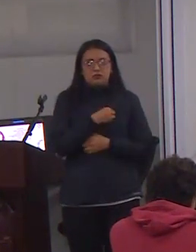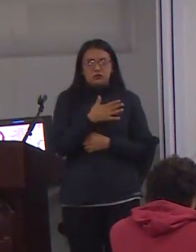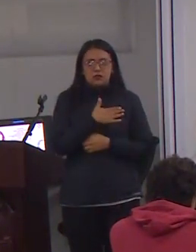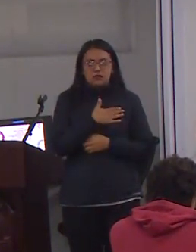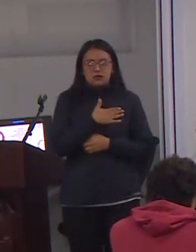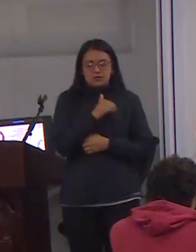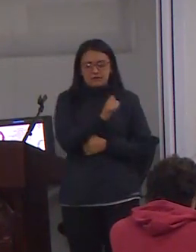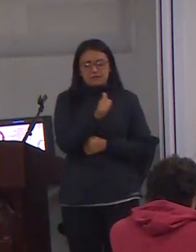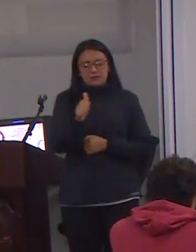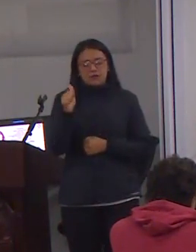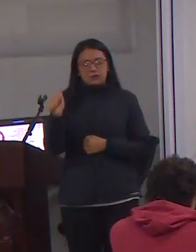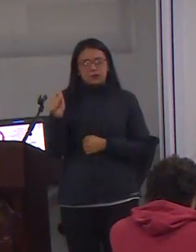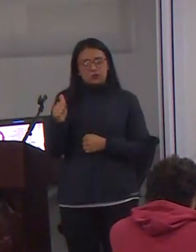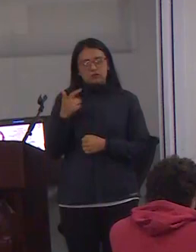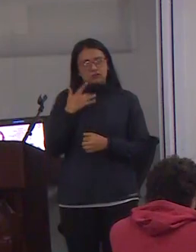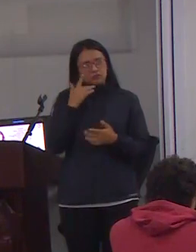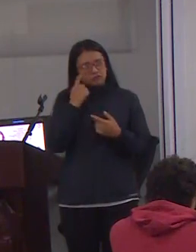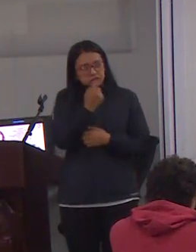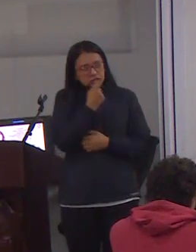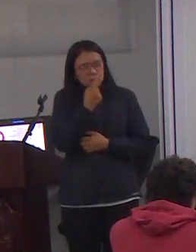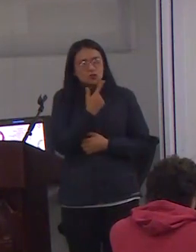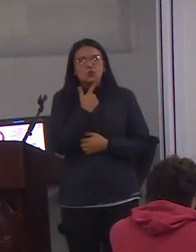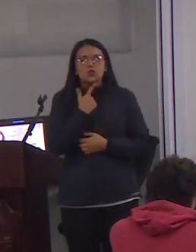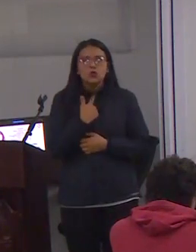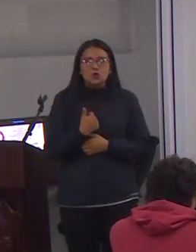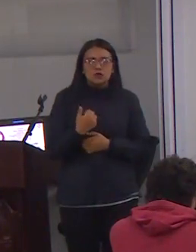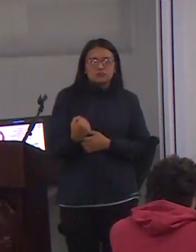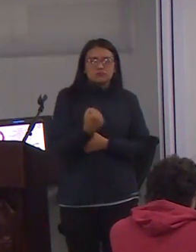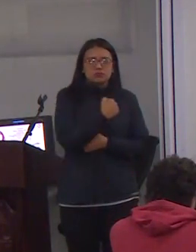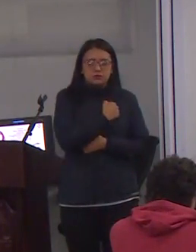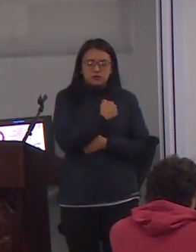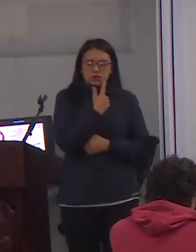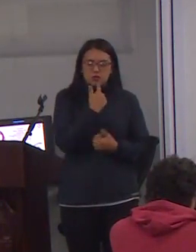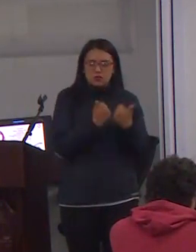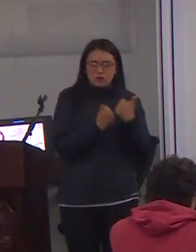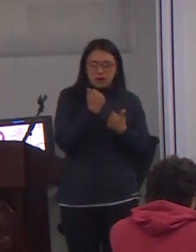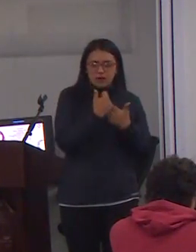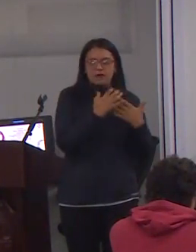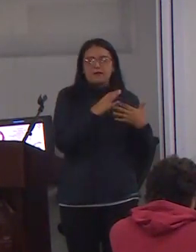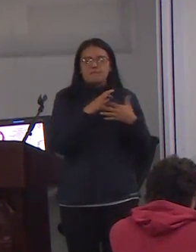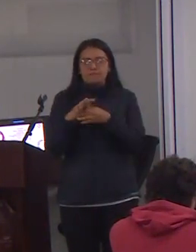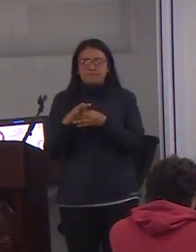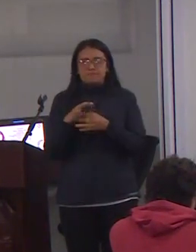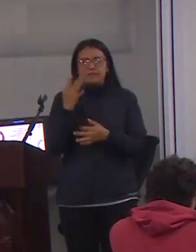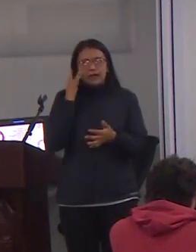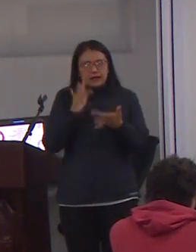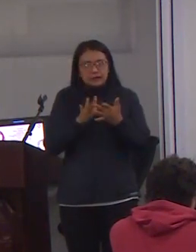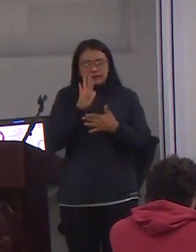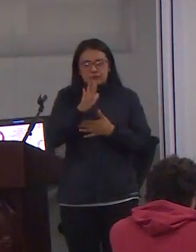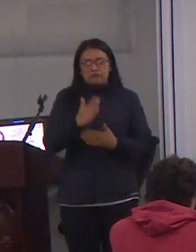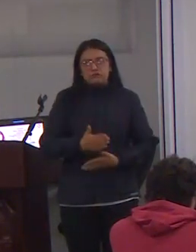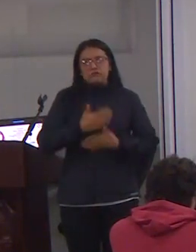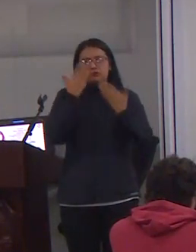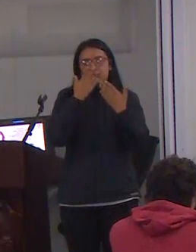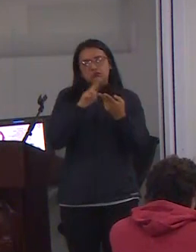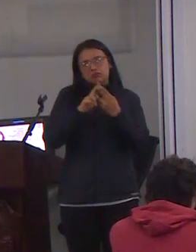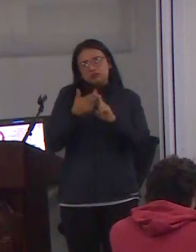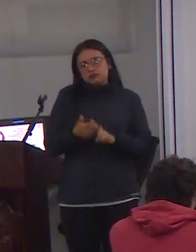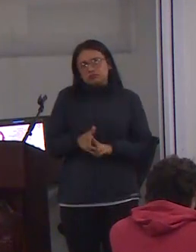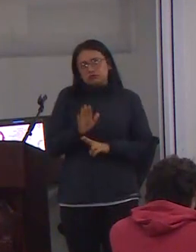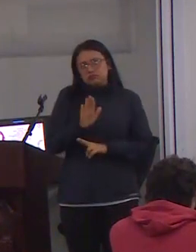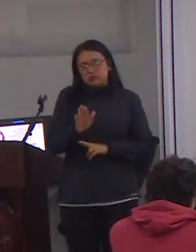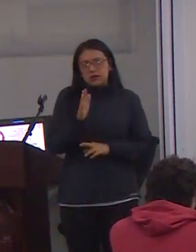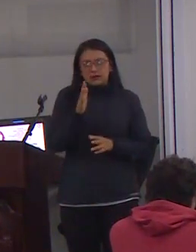ellos mismos van perfilando esos gustos y esas preferencias que además van amarradas a su propia naturaleza y a su propia